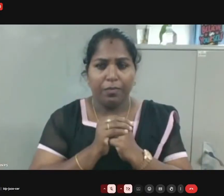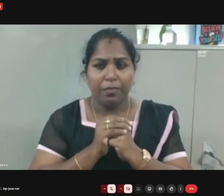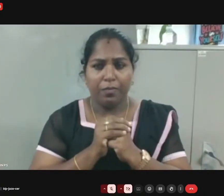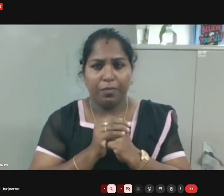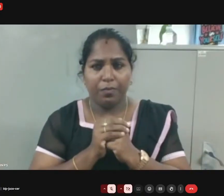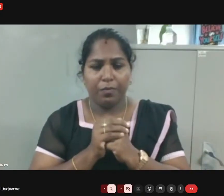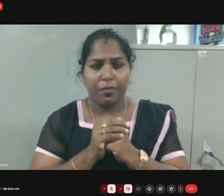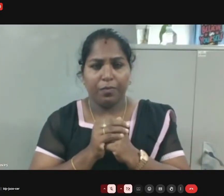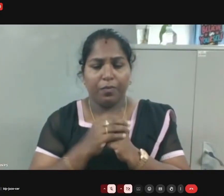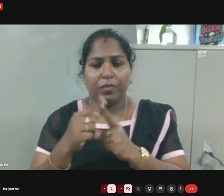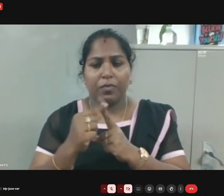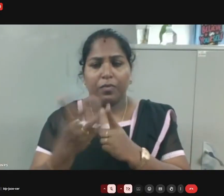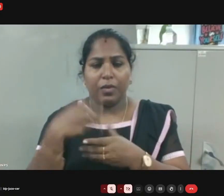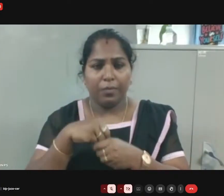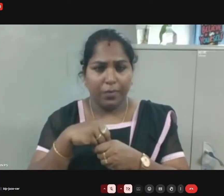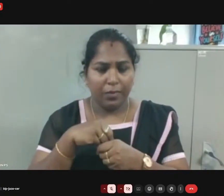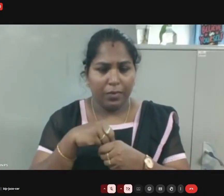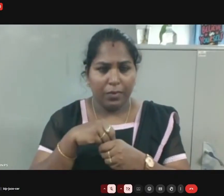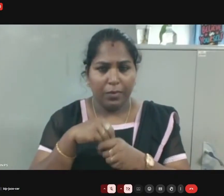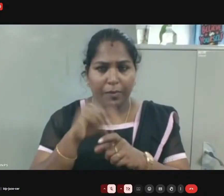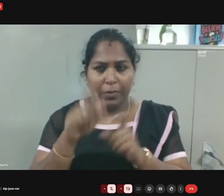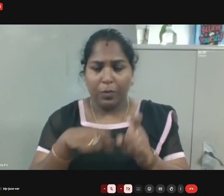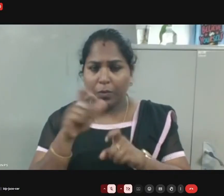ഉണ്ടോ പാർട്ടിസിപ്പൻസിന്റെ ഭാഗത്ത് നിന്നും?